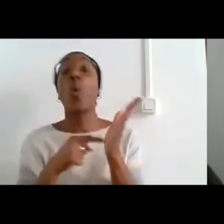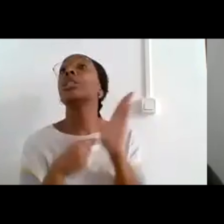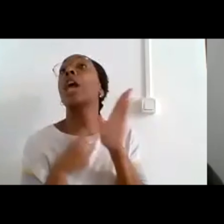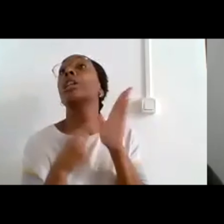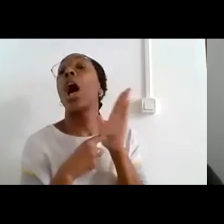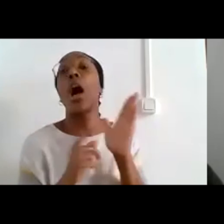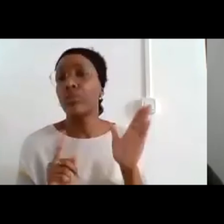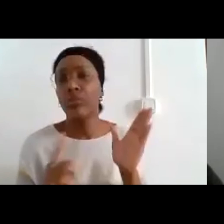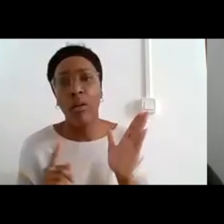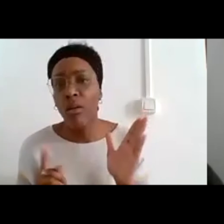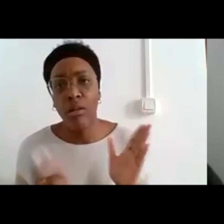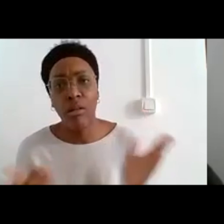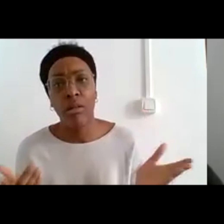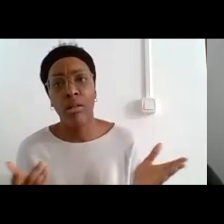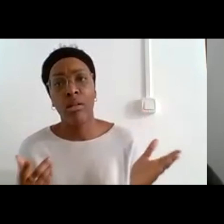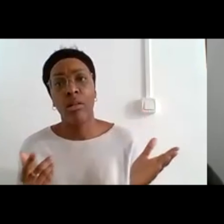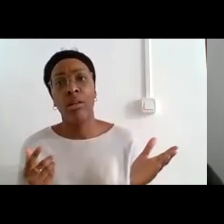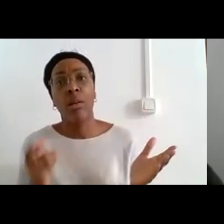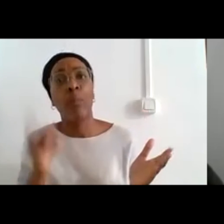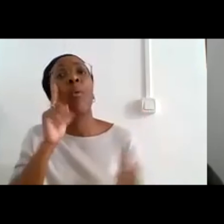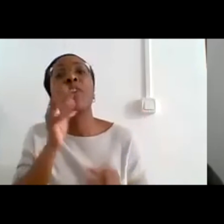Tout ça pour vous dire qu'il faut faire attention.